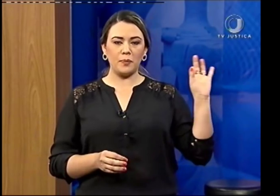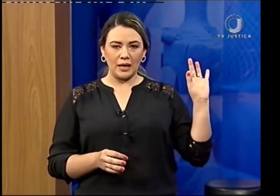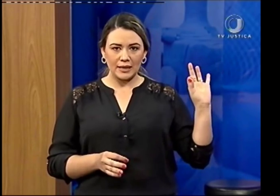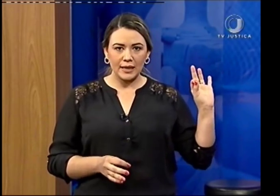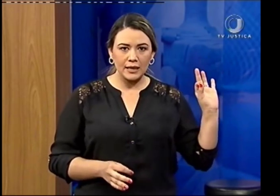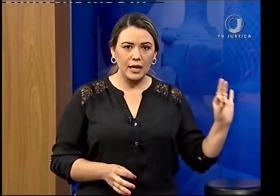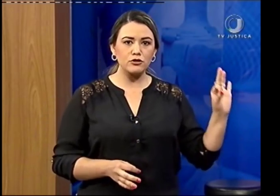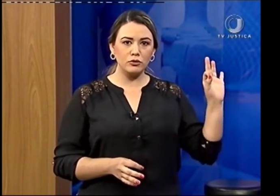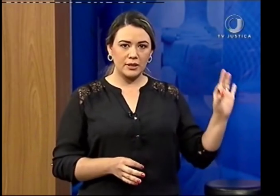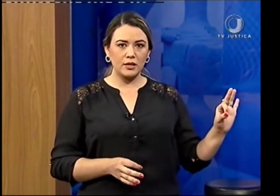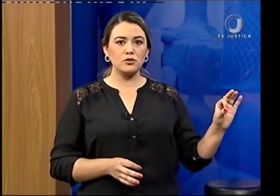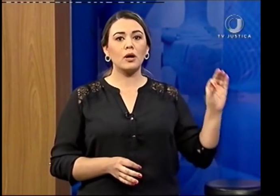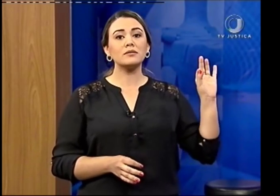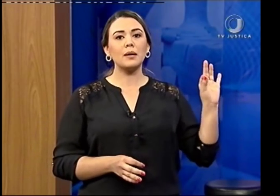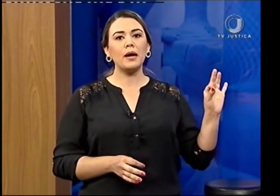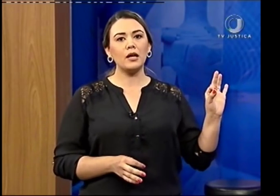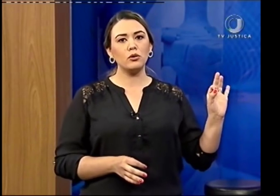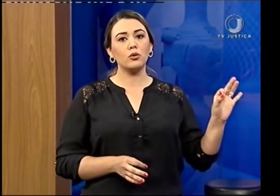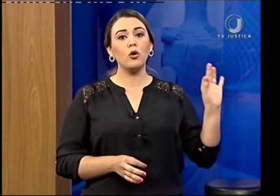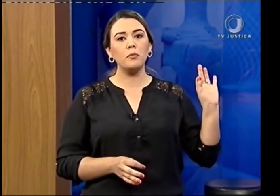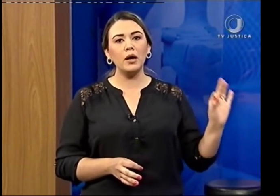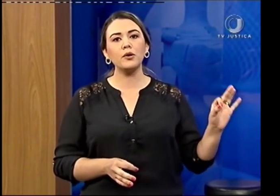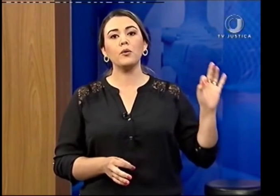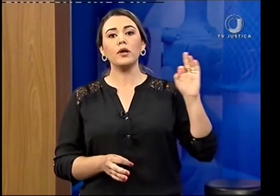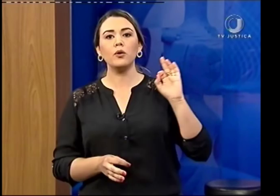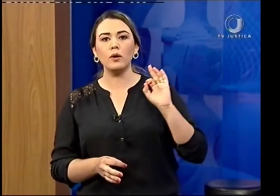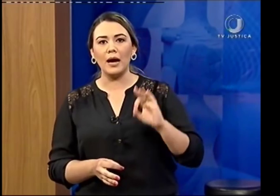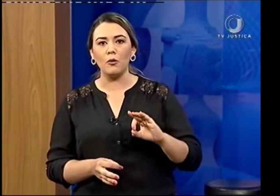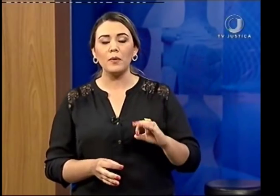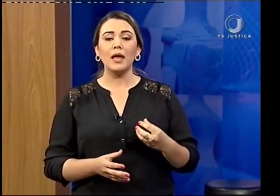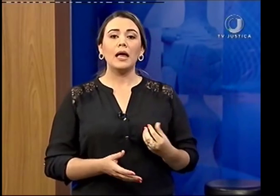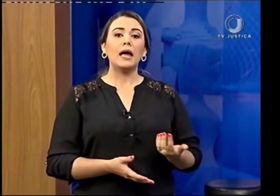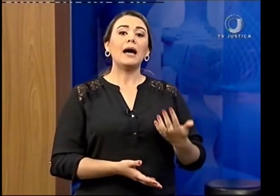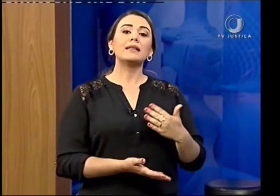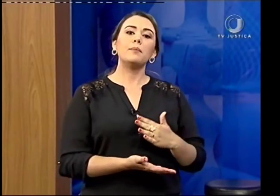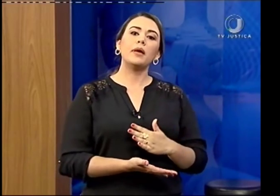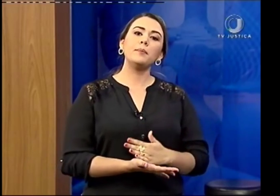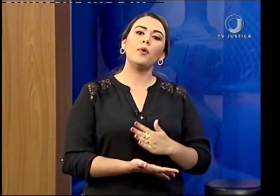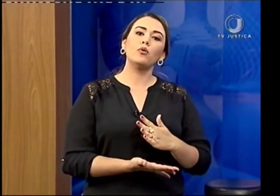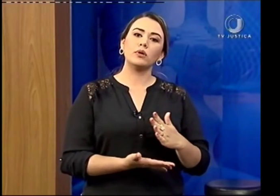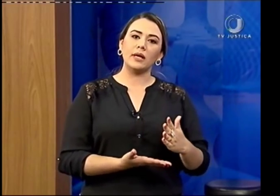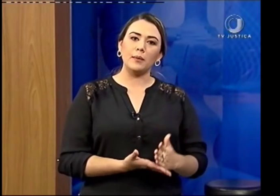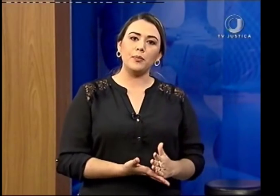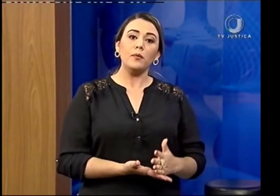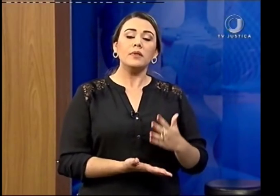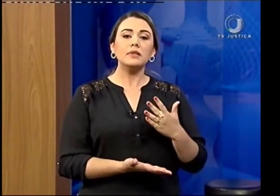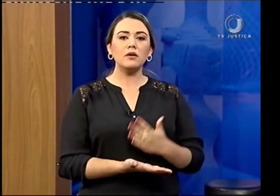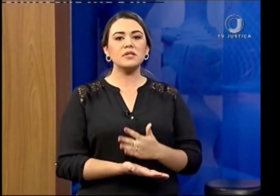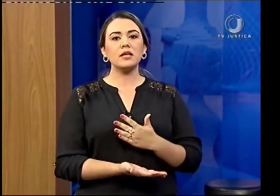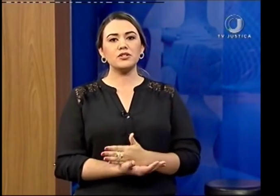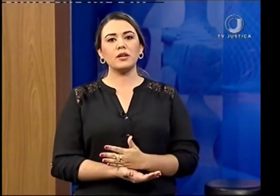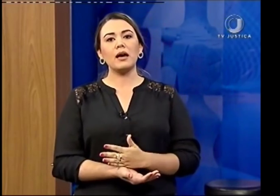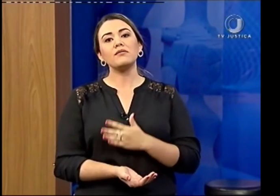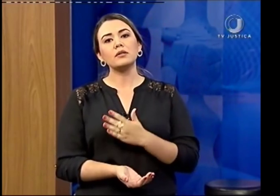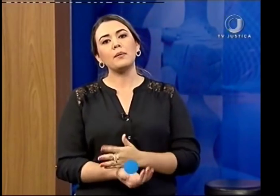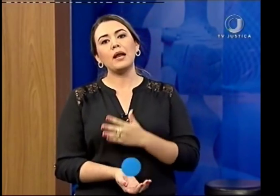pela literalidade do texto, ao trabalhador urbano e rural. Até bem pouco tempo, não se destinava ao